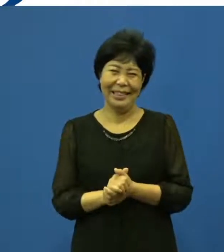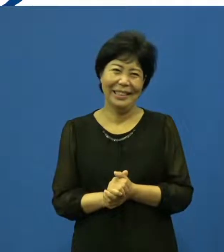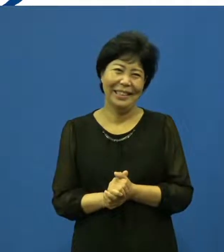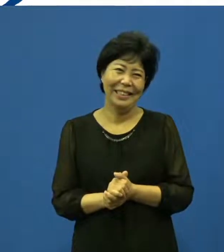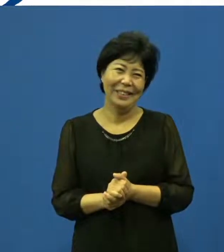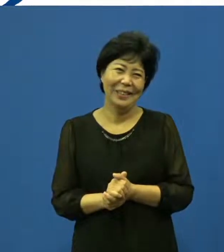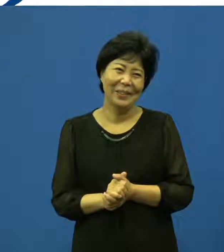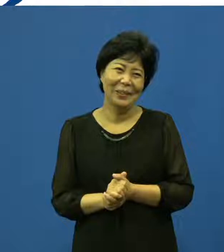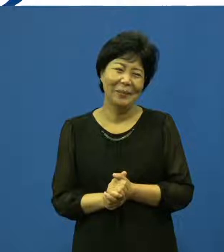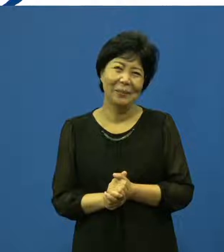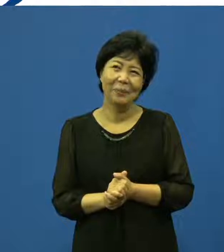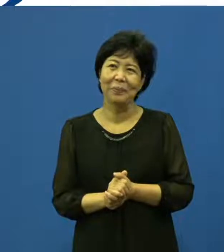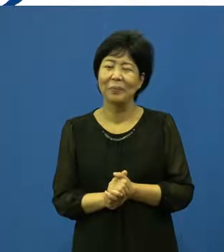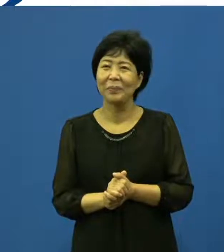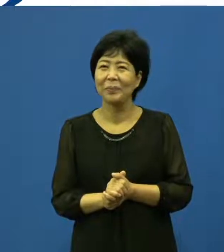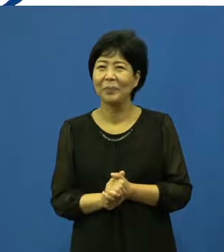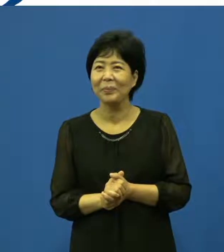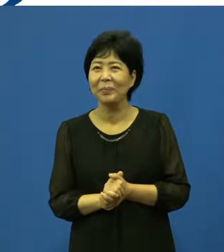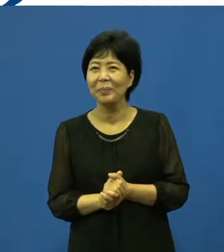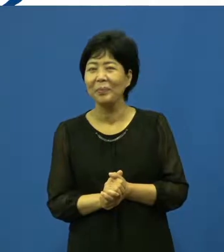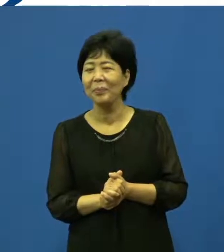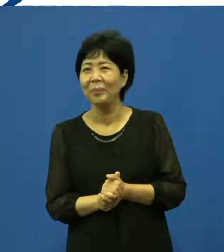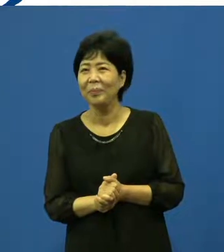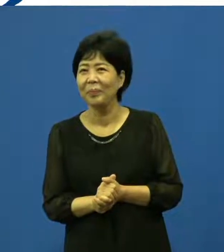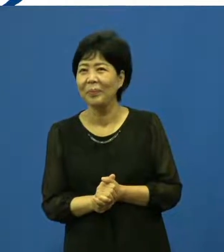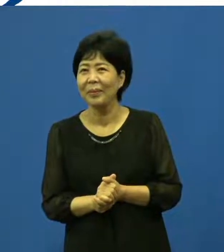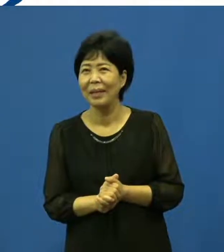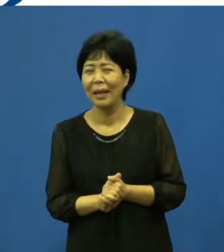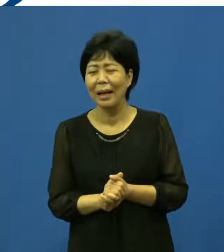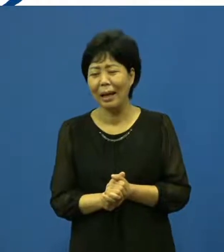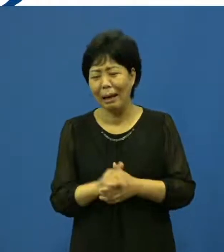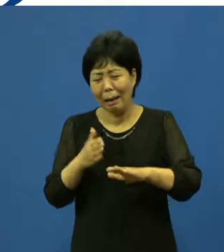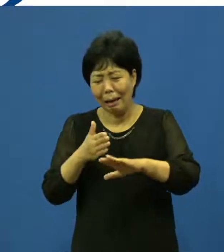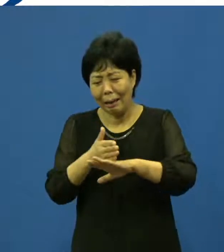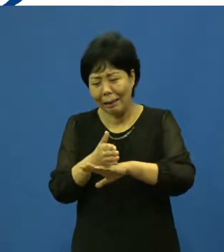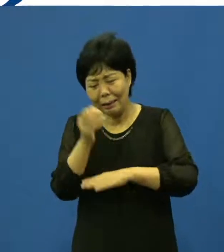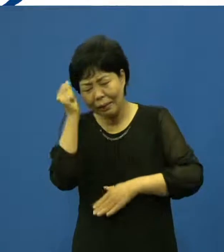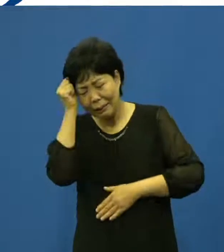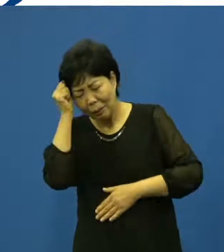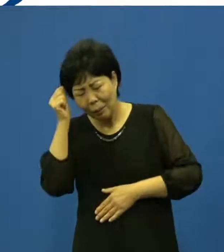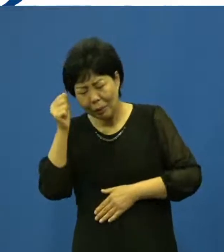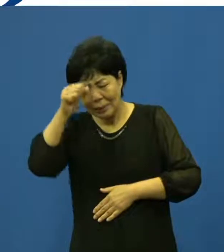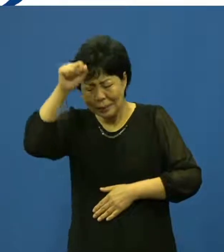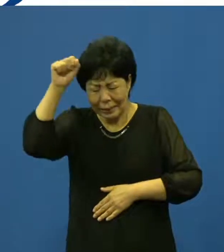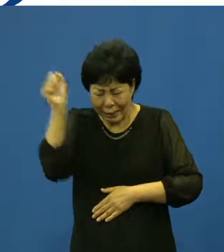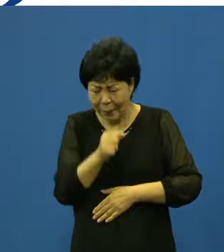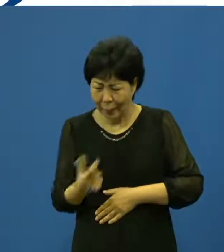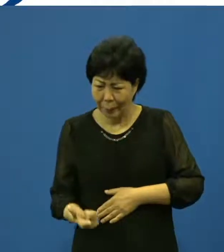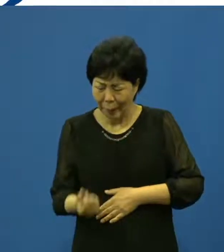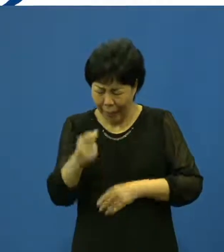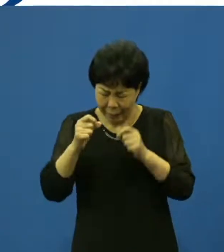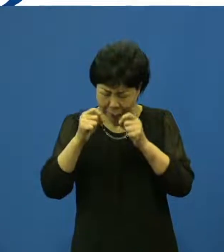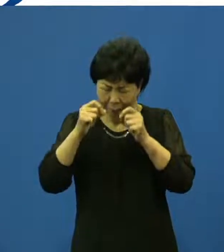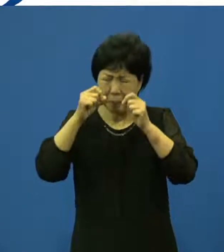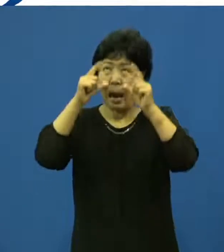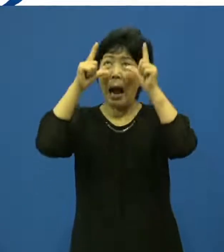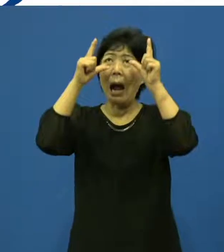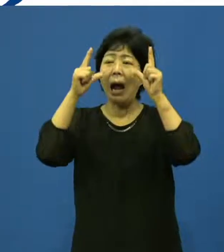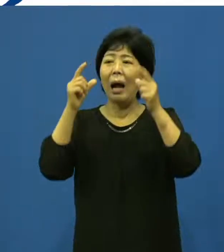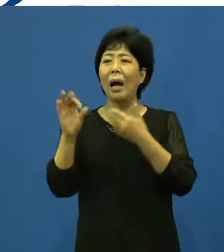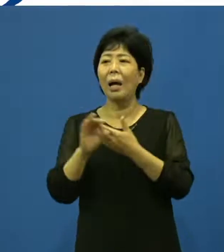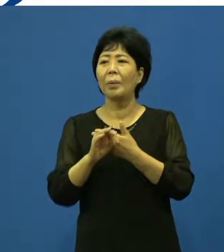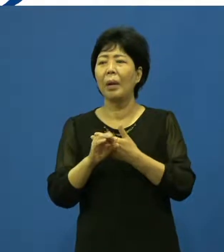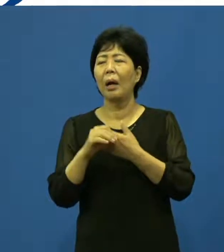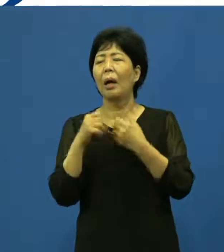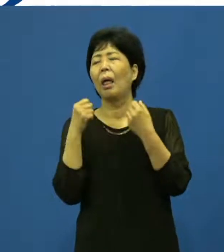자지고 보통 때 비슷하게 자고 새벽에 일어나면 체력이 바닥으로 내일